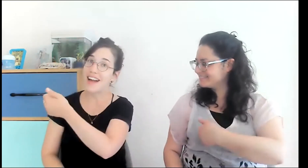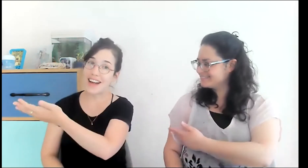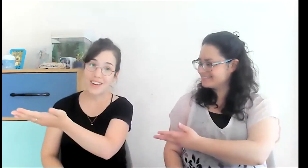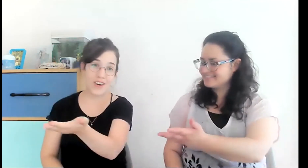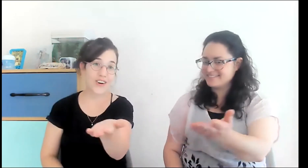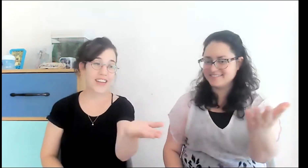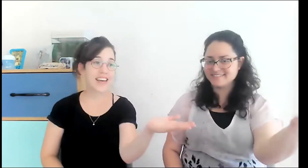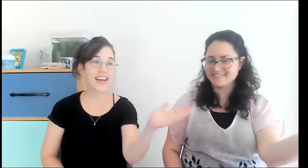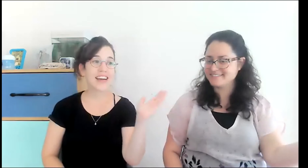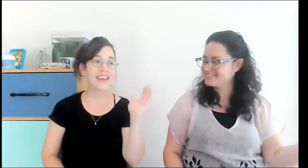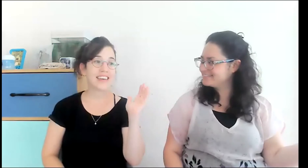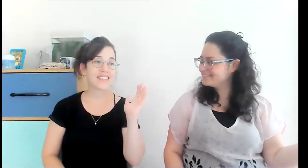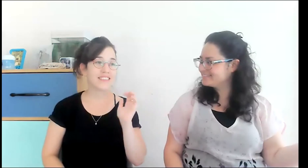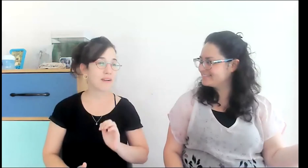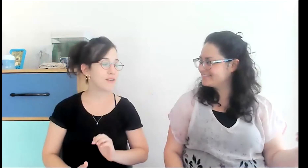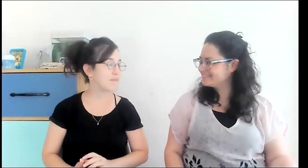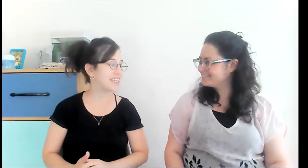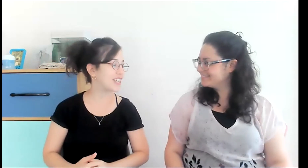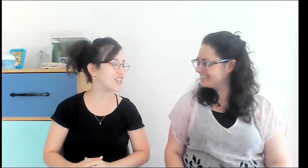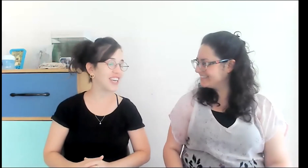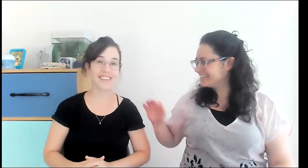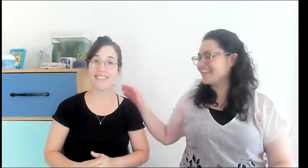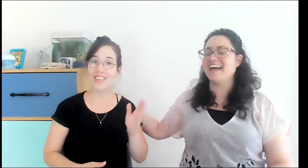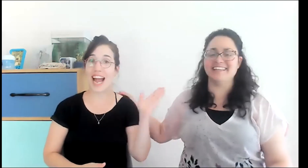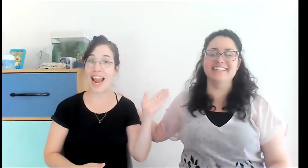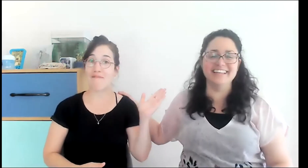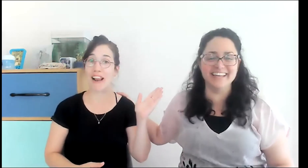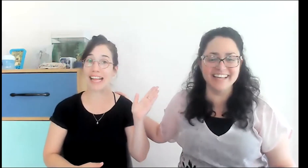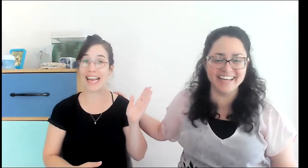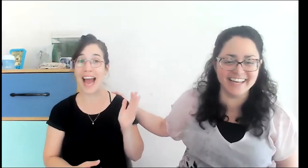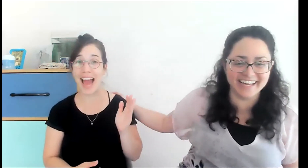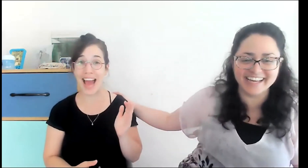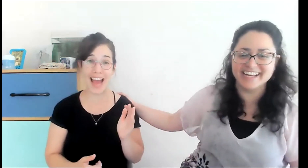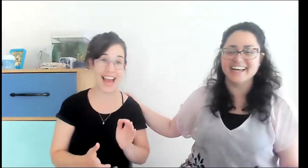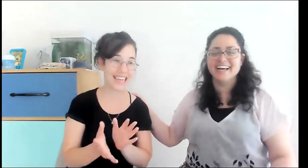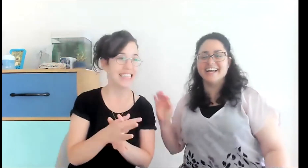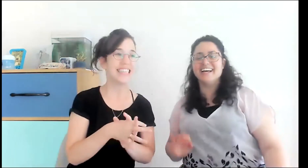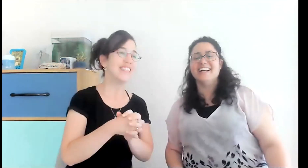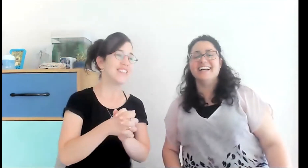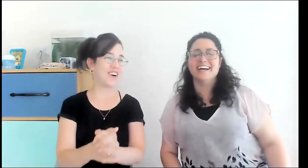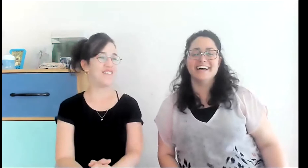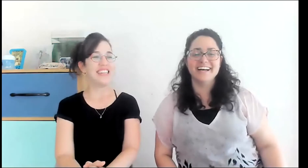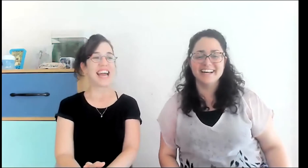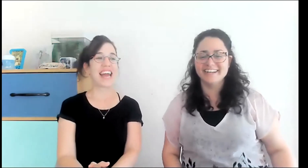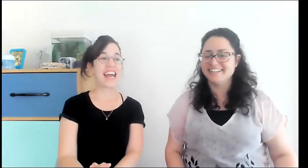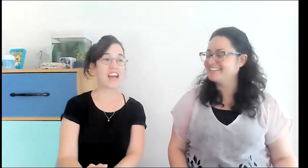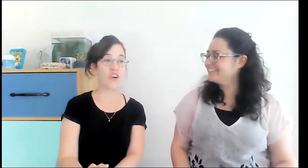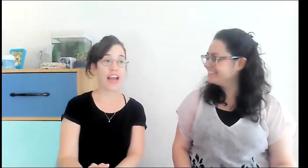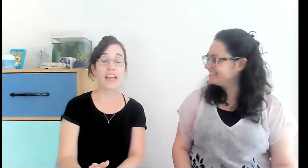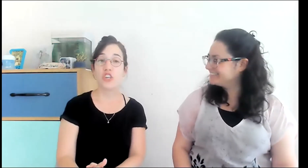אלה. על כל אלה. ממש מתביישת לשיר. די, אני לא יכולה להגיד. טוב. אוקיי?